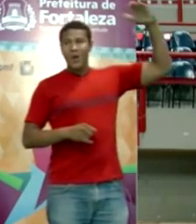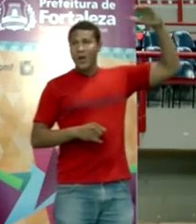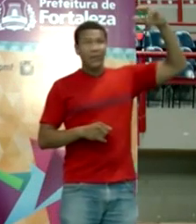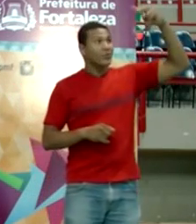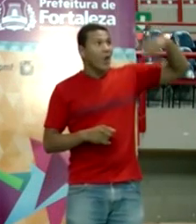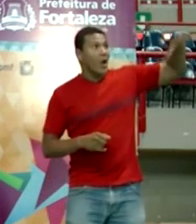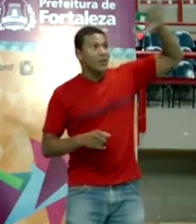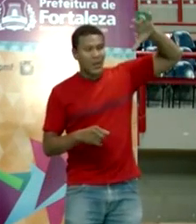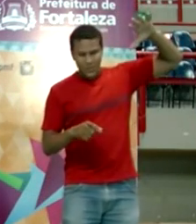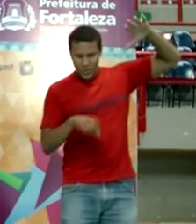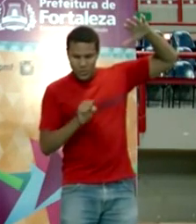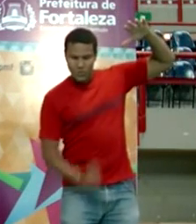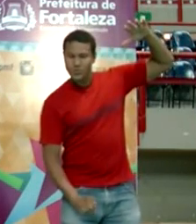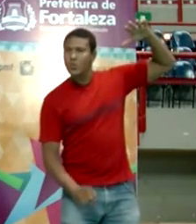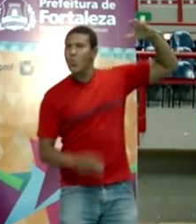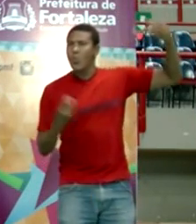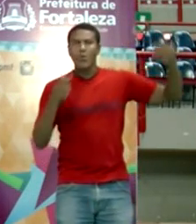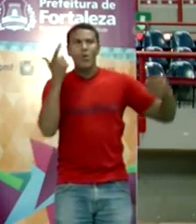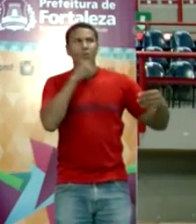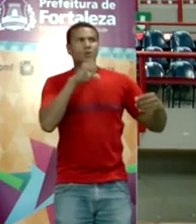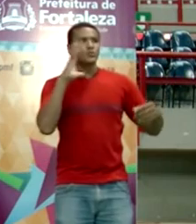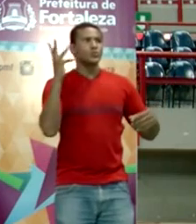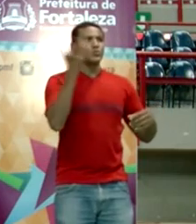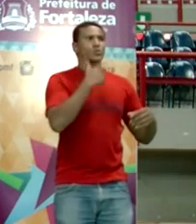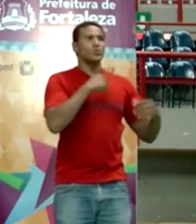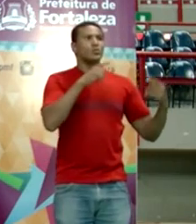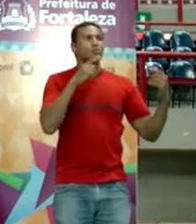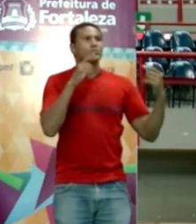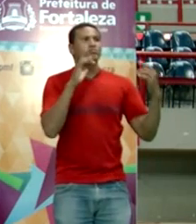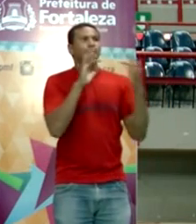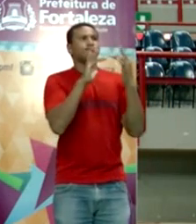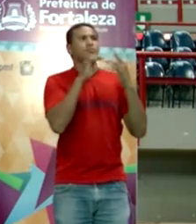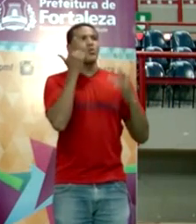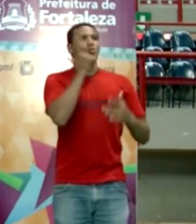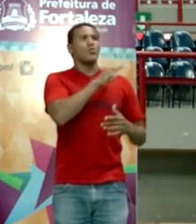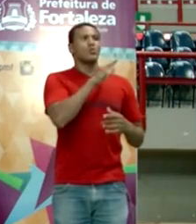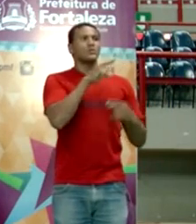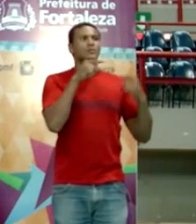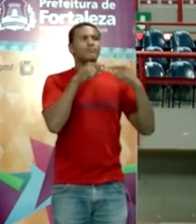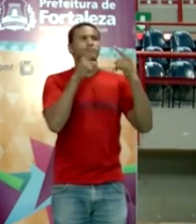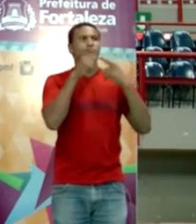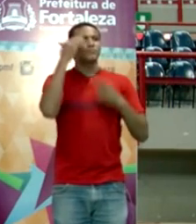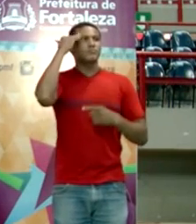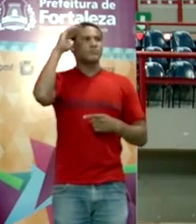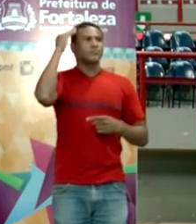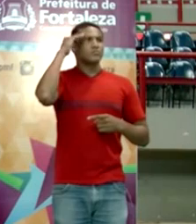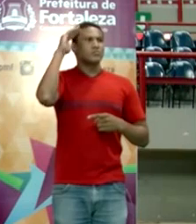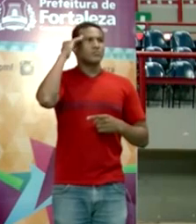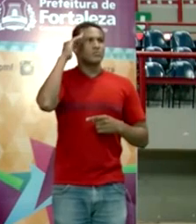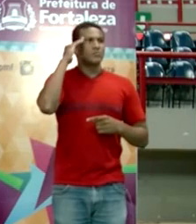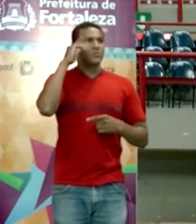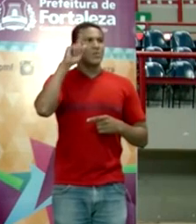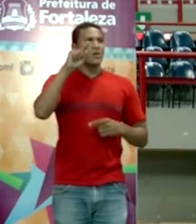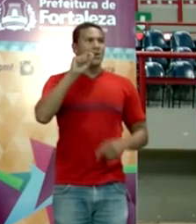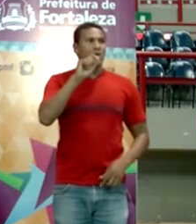país, e todos vão compreender, desde que saibam interagir com esse tipo de linguagem. É a tal da